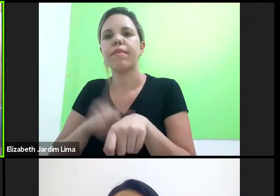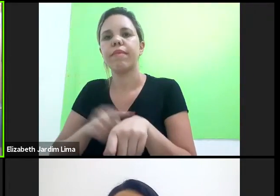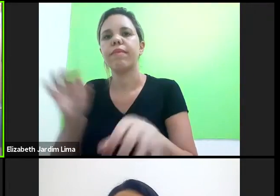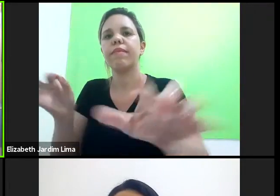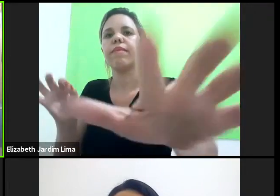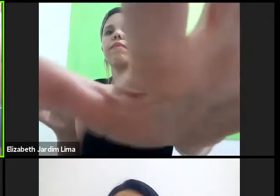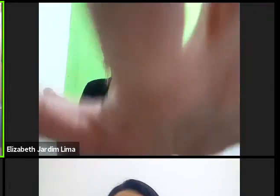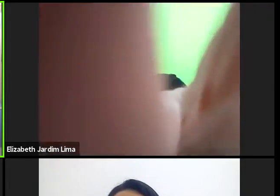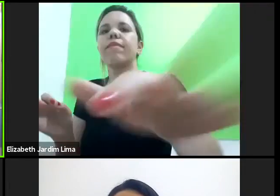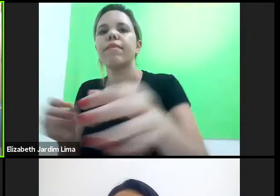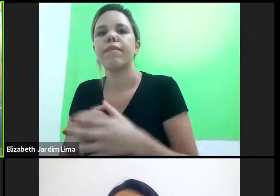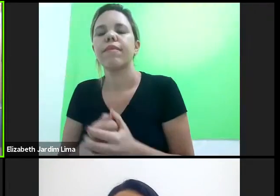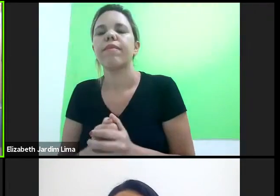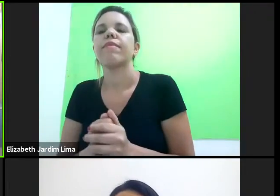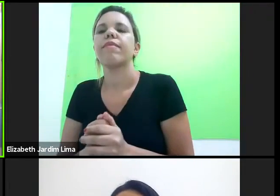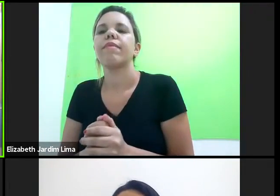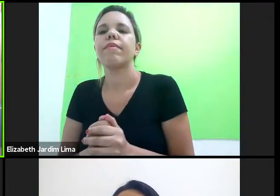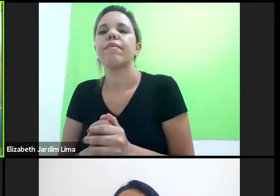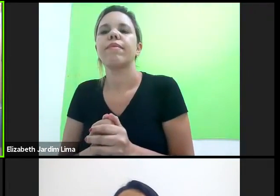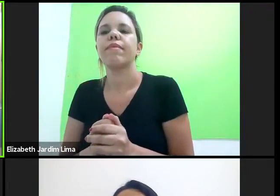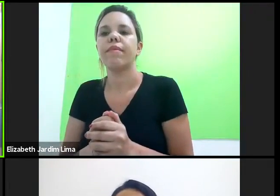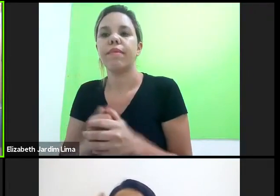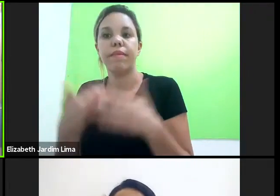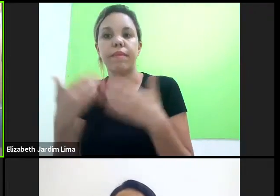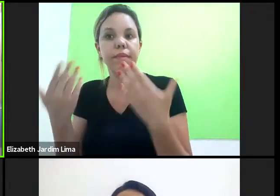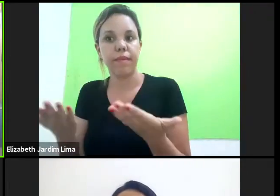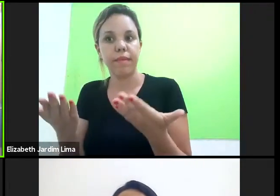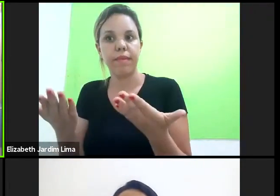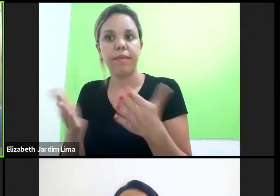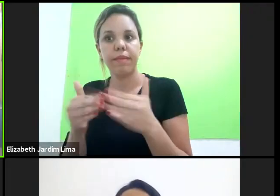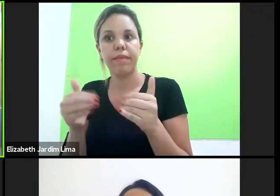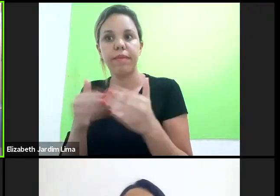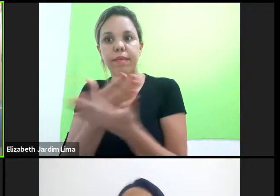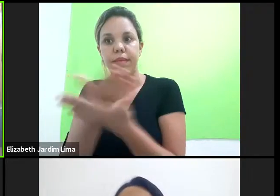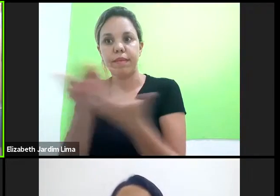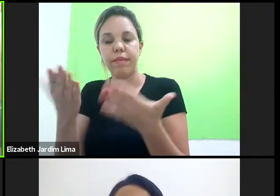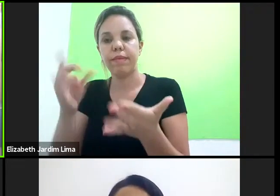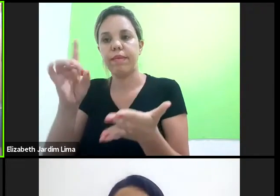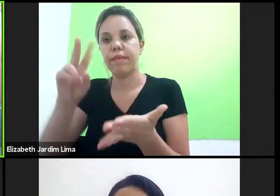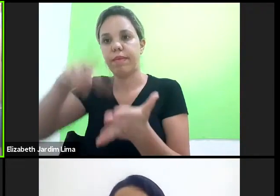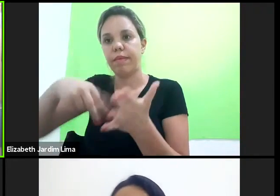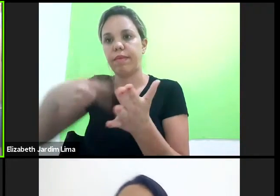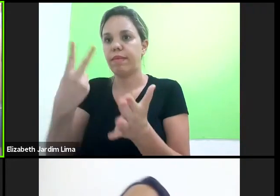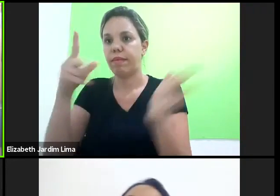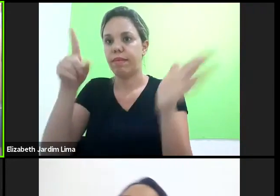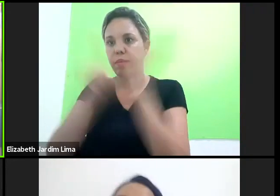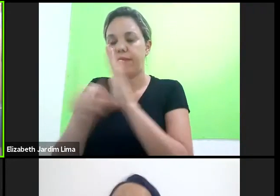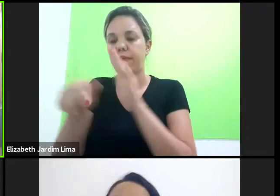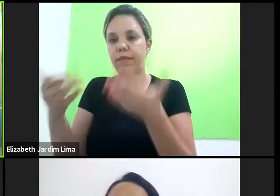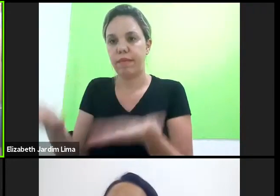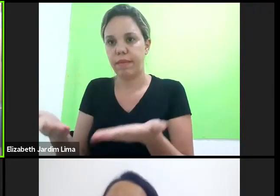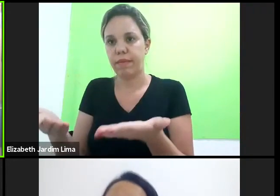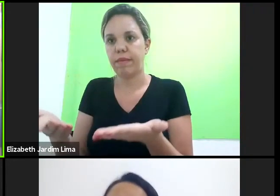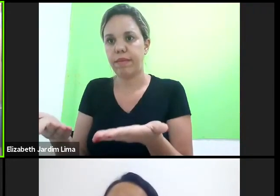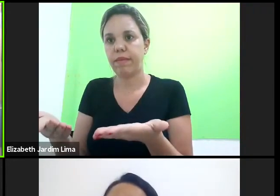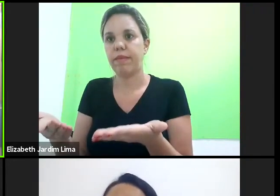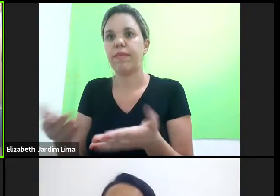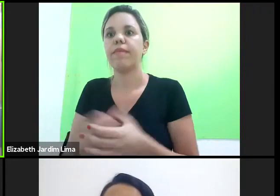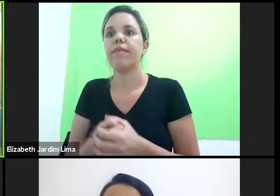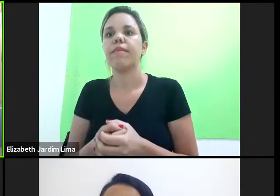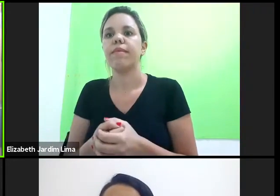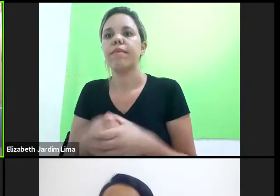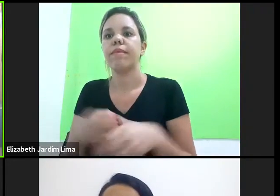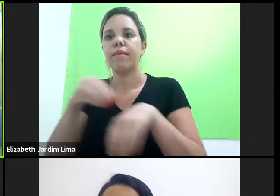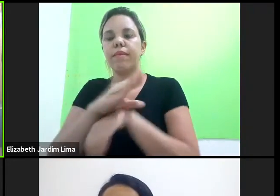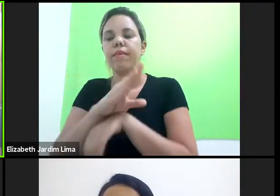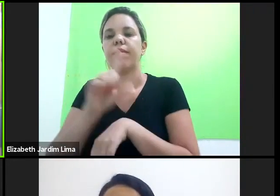de vocês. Então, eu vou pedir para vocês, eu vou só ler 2 perguntas que apareceram aqui no nosso chat e vou passar para vocês